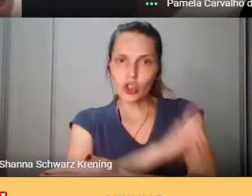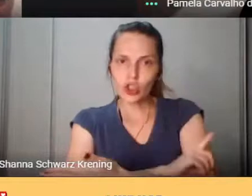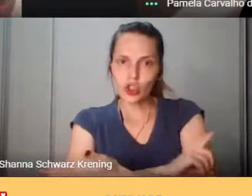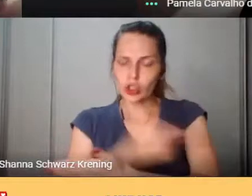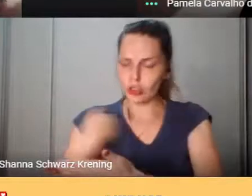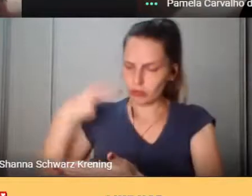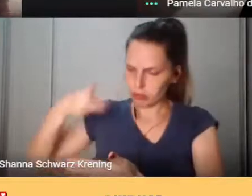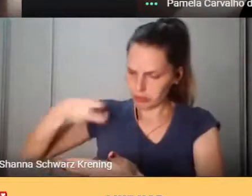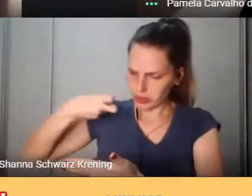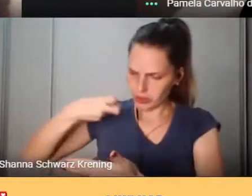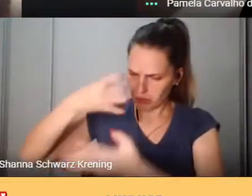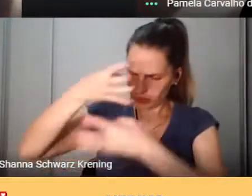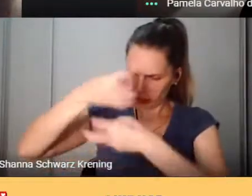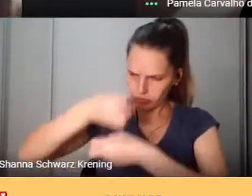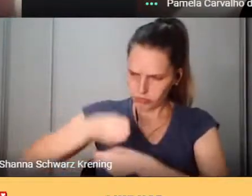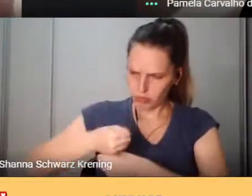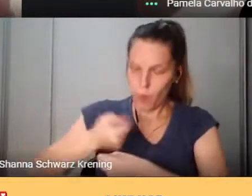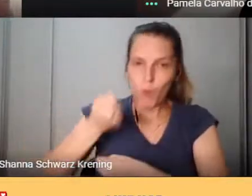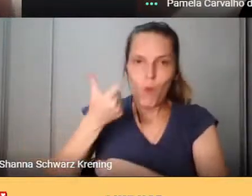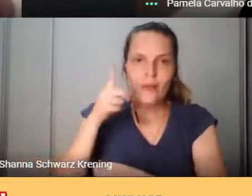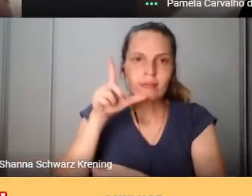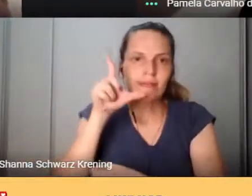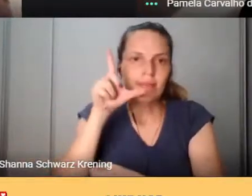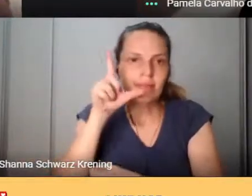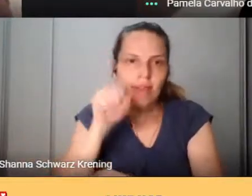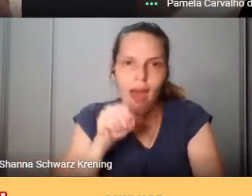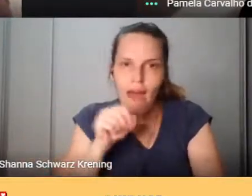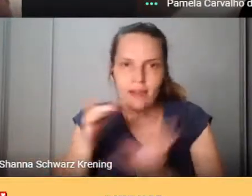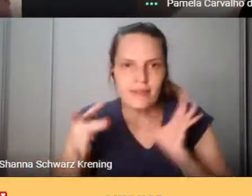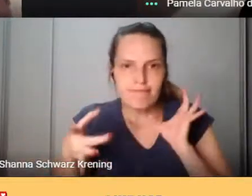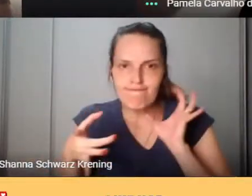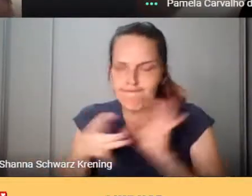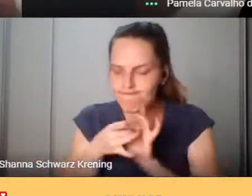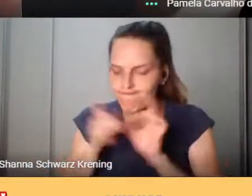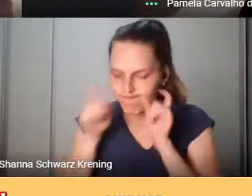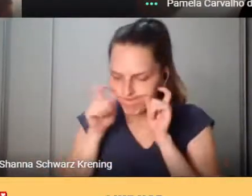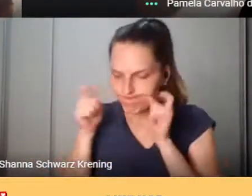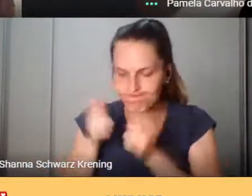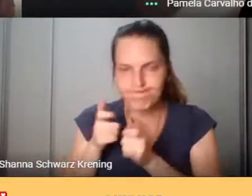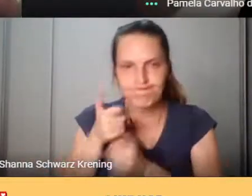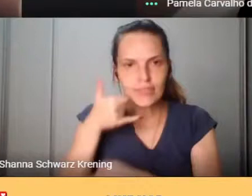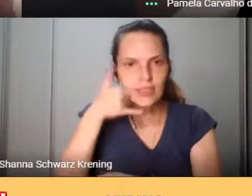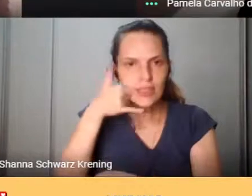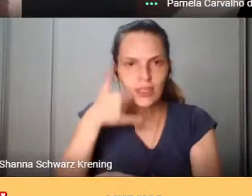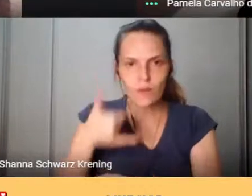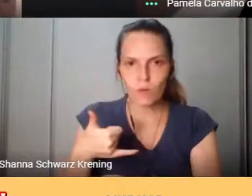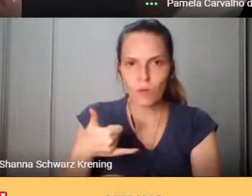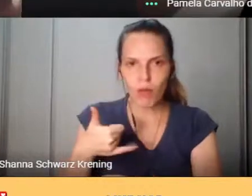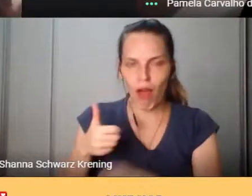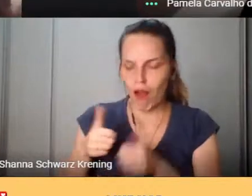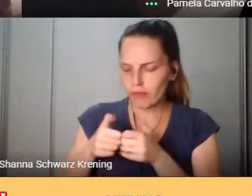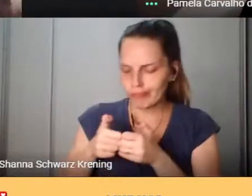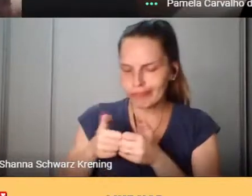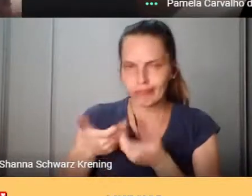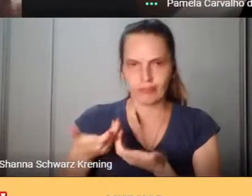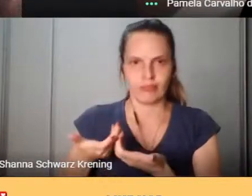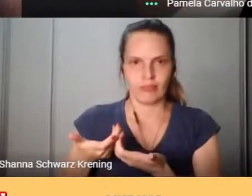passei quase as 10 ligadas no celular. Né? E sim, é importante, nós